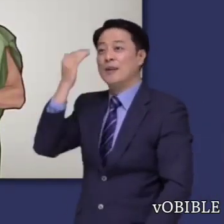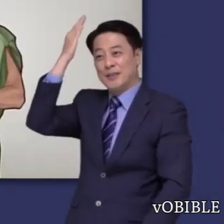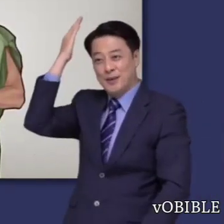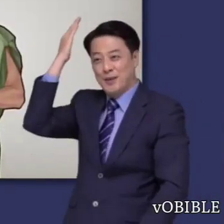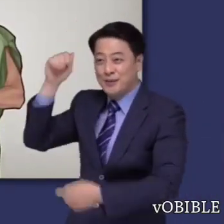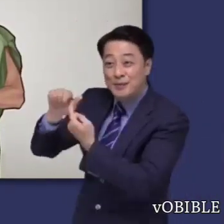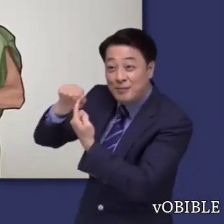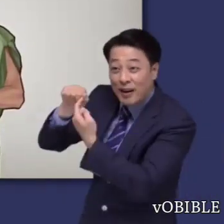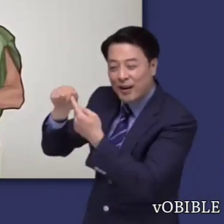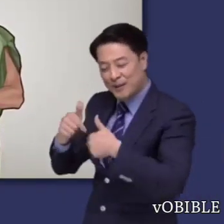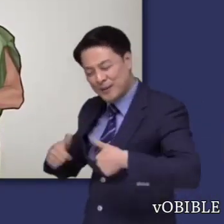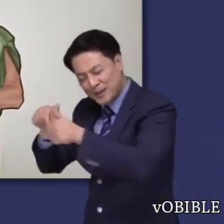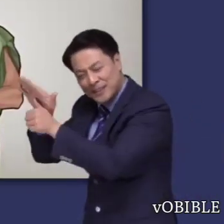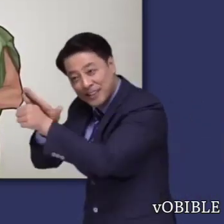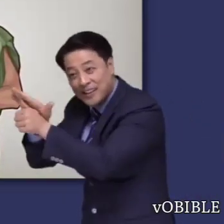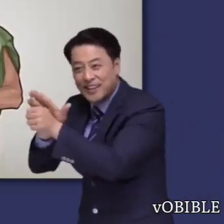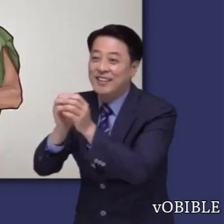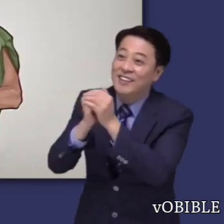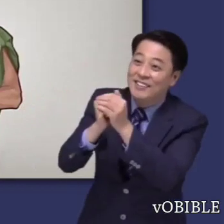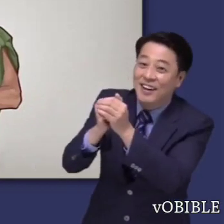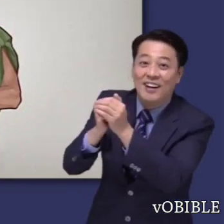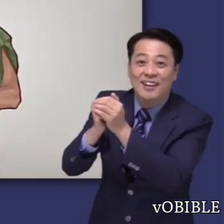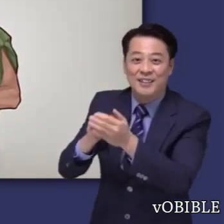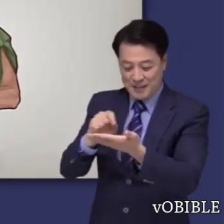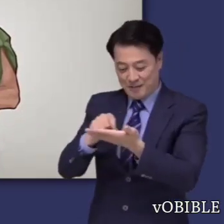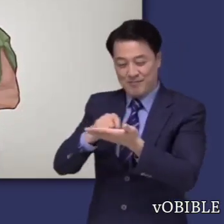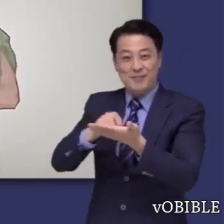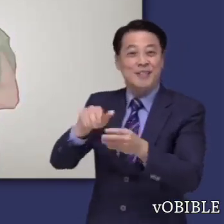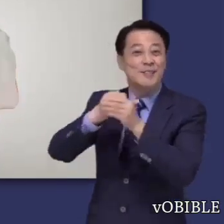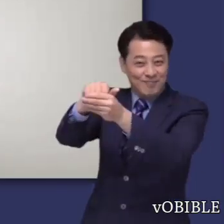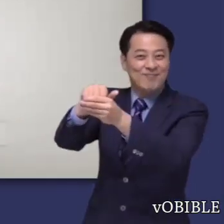他深信腓利门做的会比自己提到的更好。